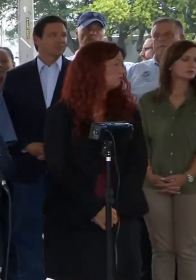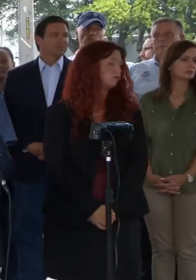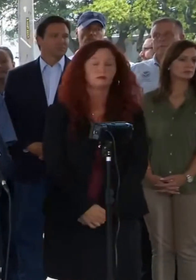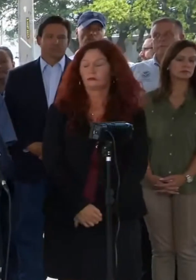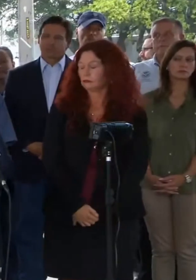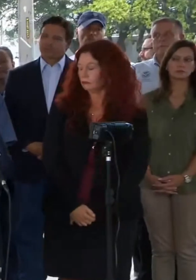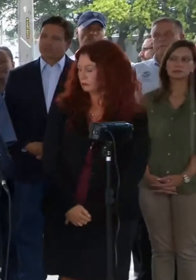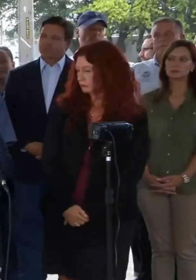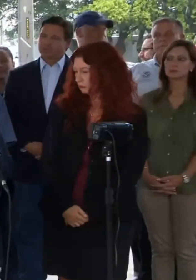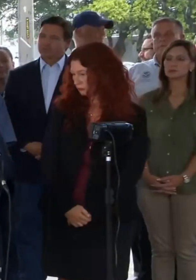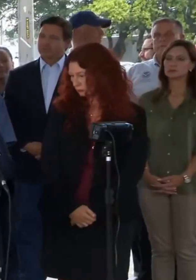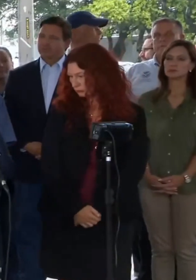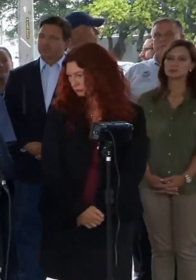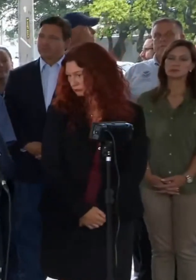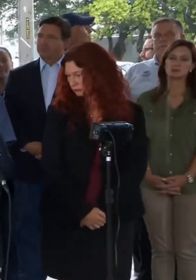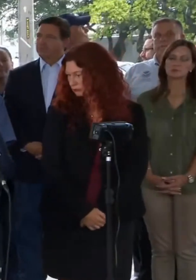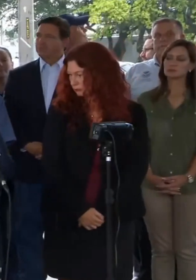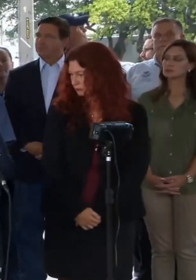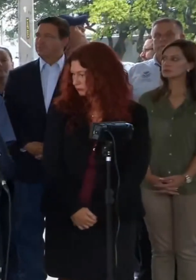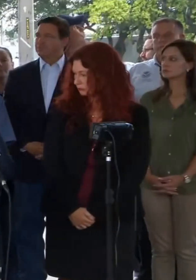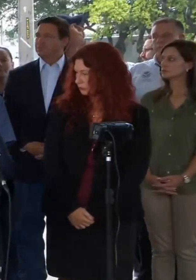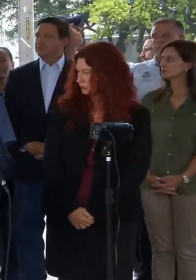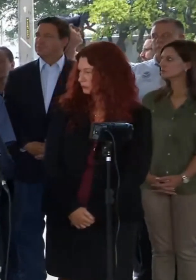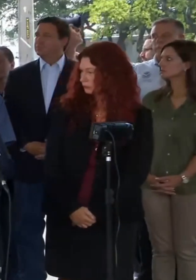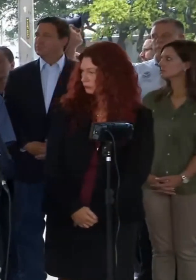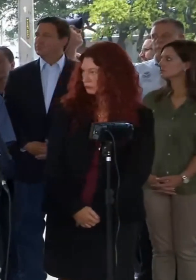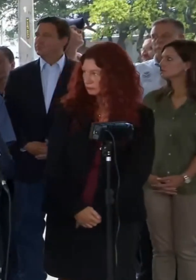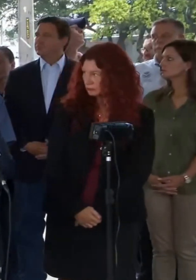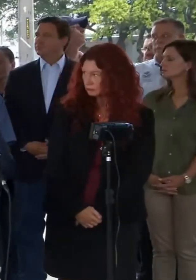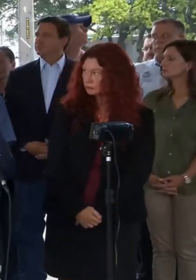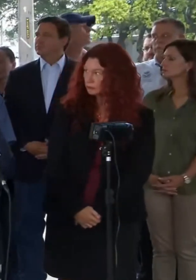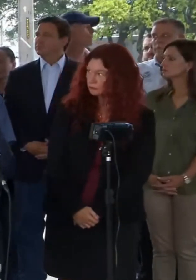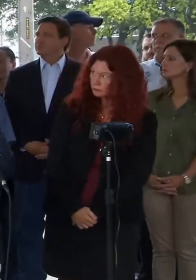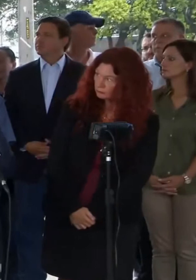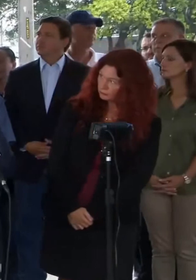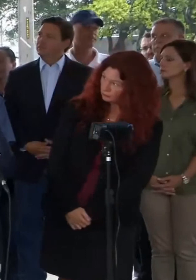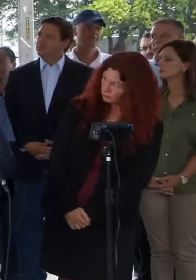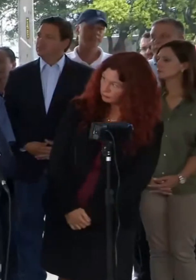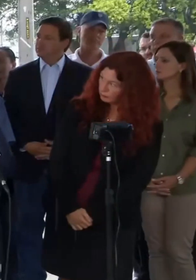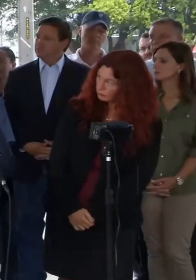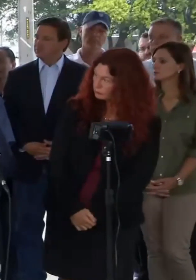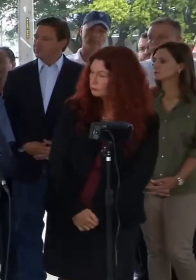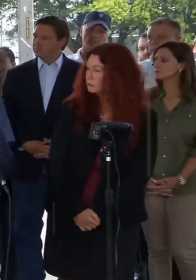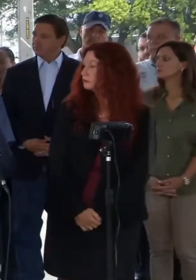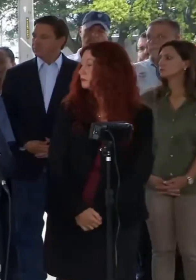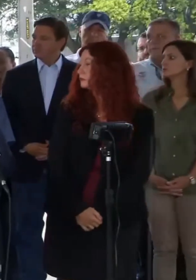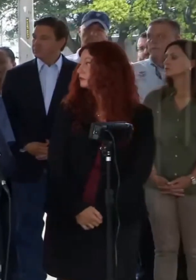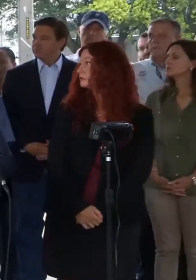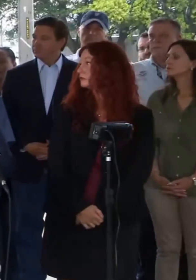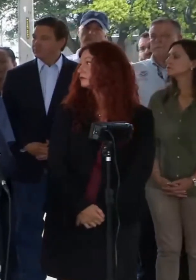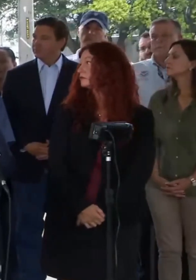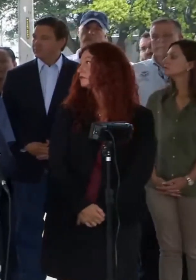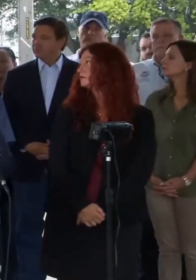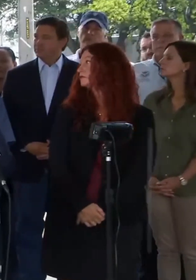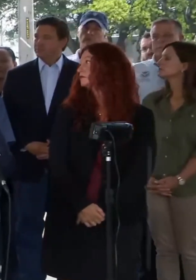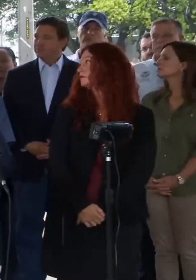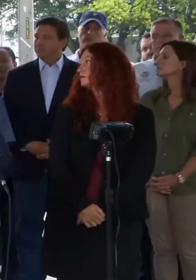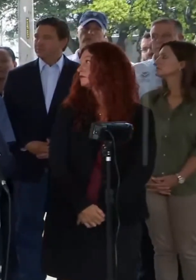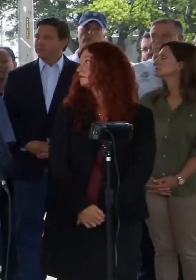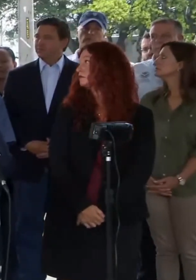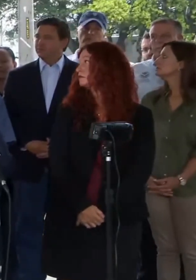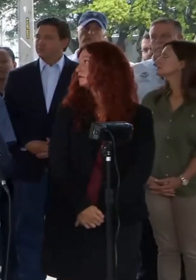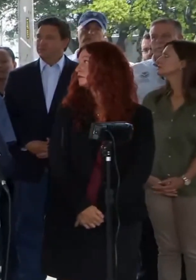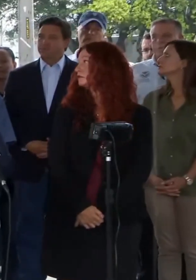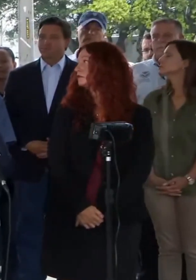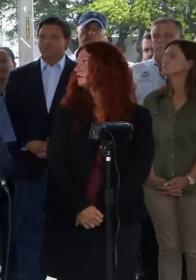confirmado nuevas víctimas, pero ya hemos podido notificar a cada una de las 11 familias y